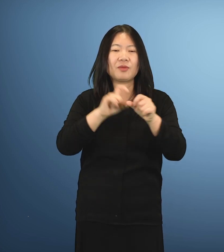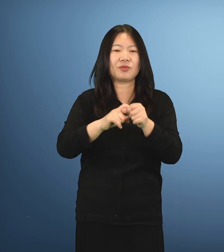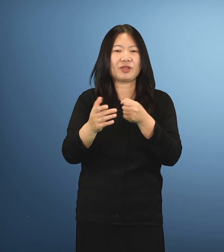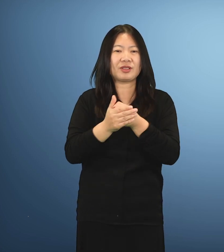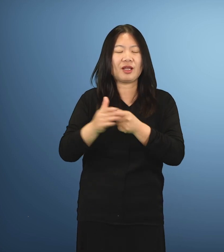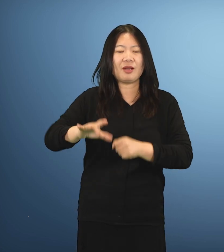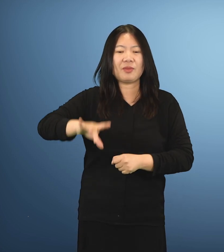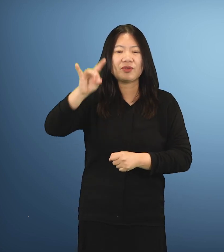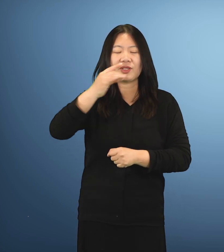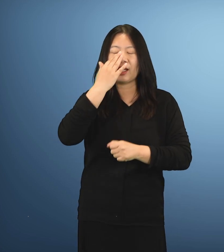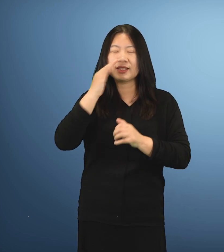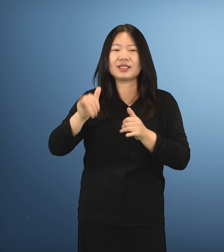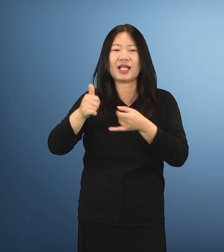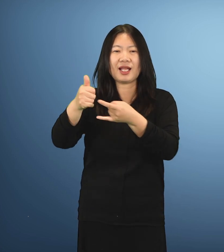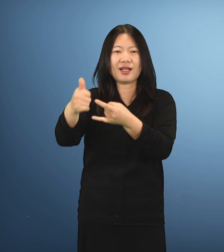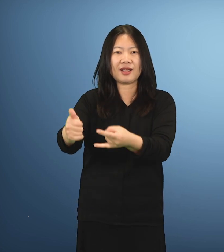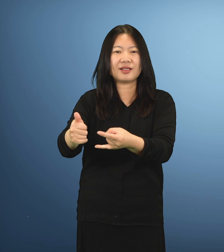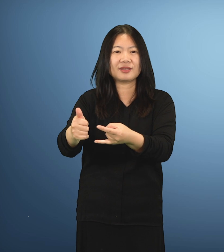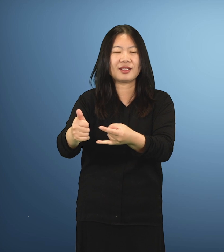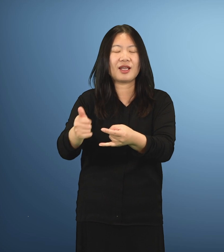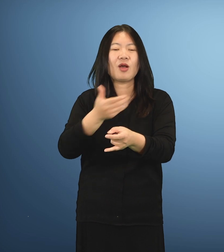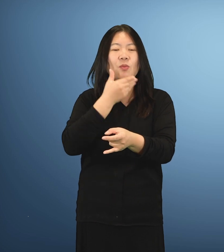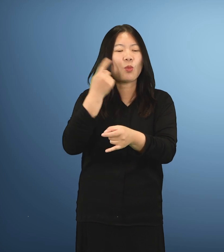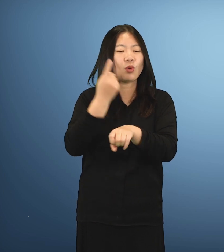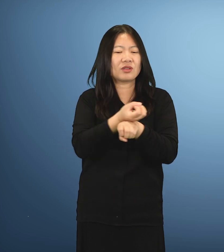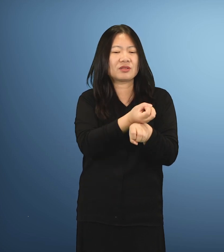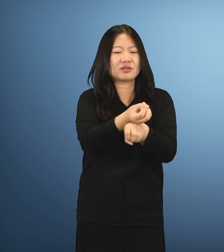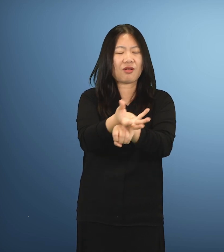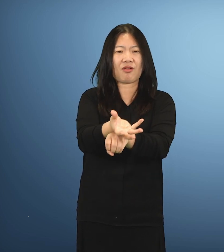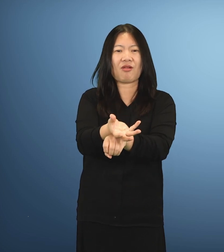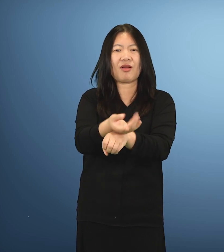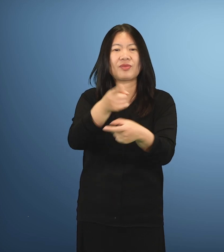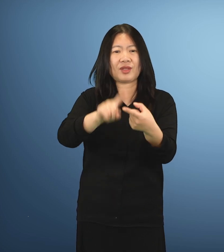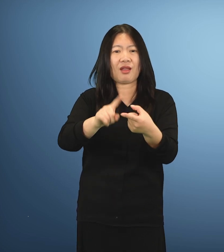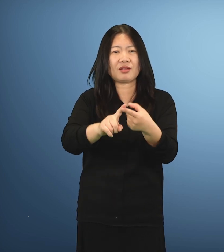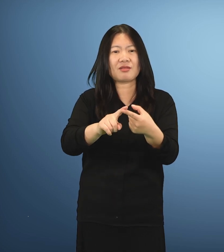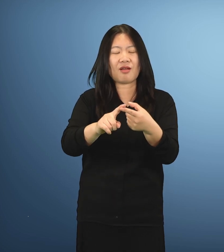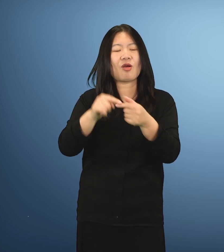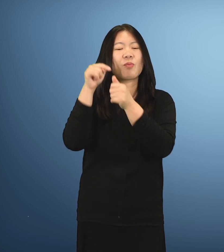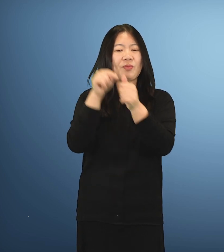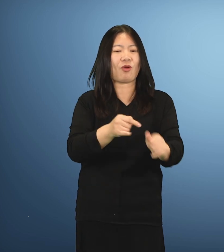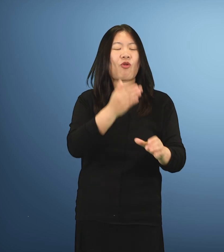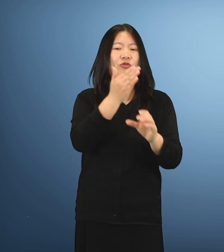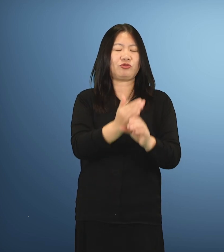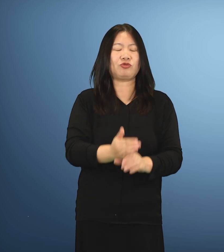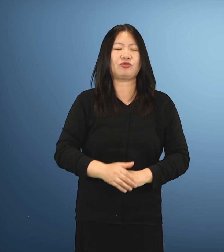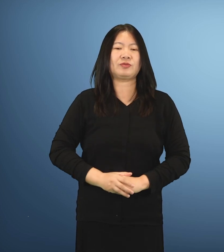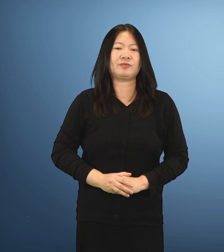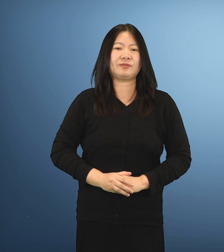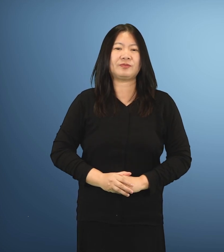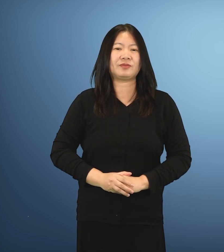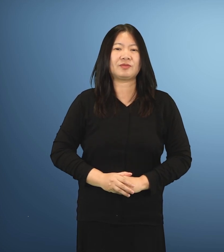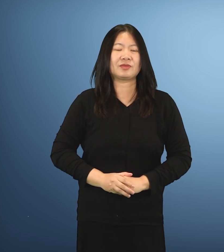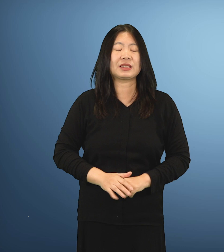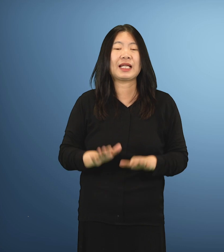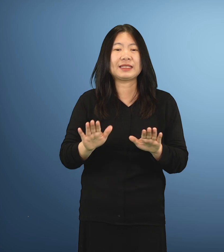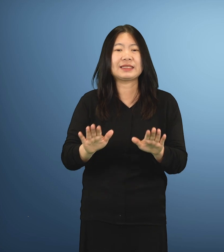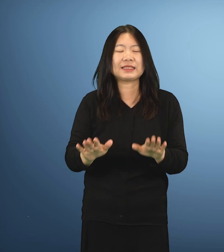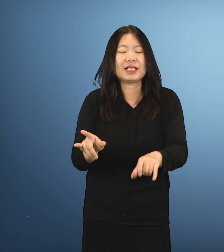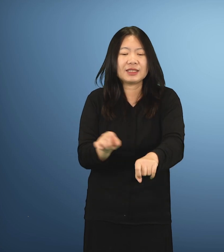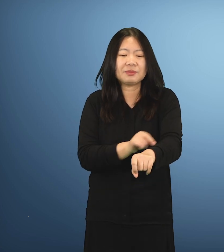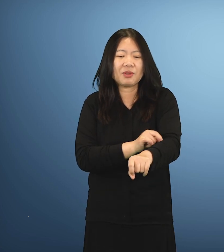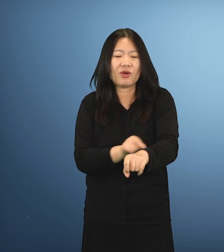먼저 이스라엘에게 복음을 전할 것을 천명하고 있는 겁니다. 이 민족들을